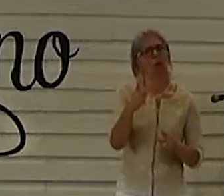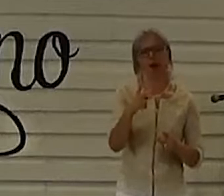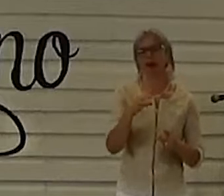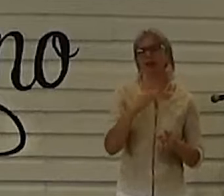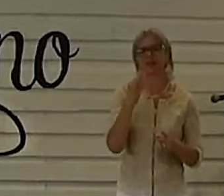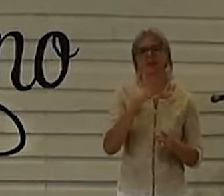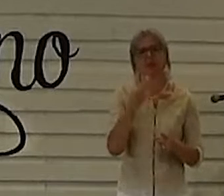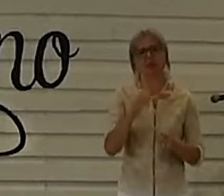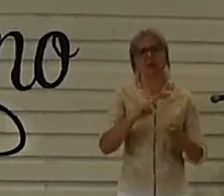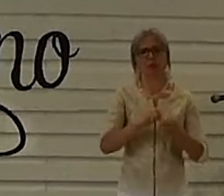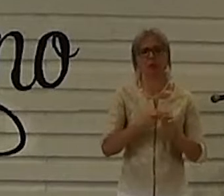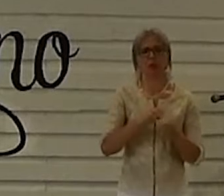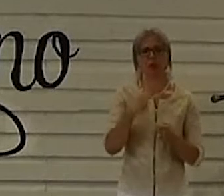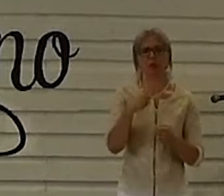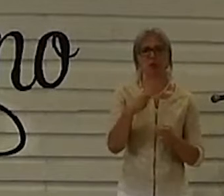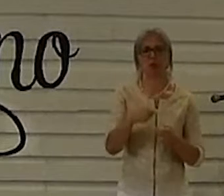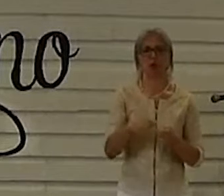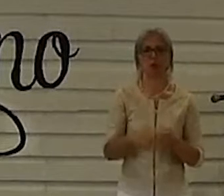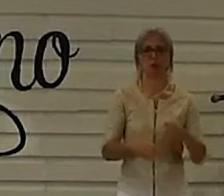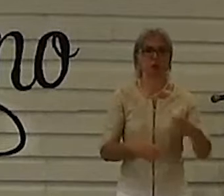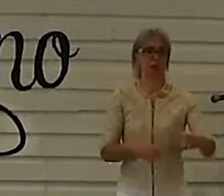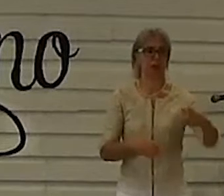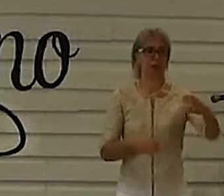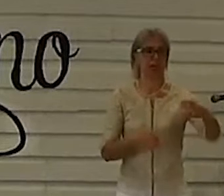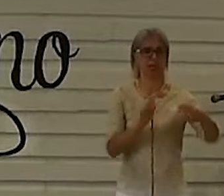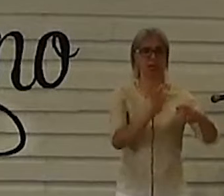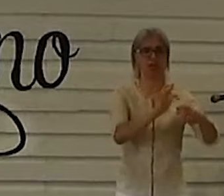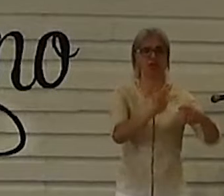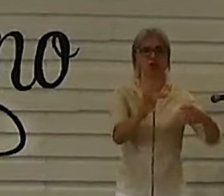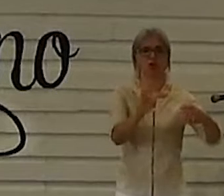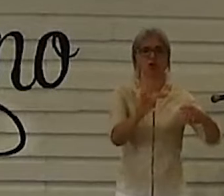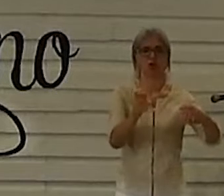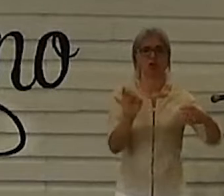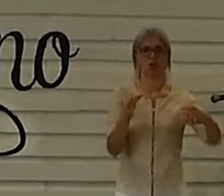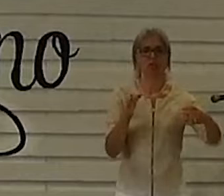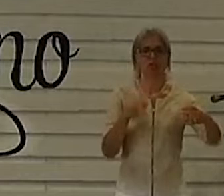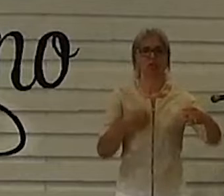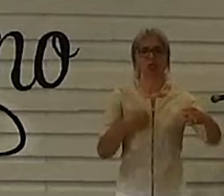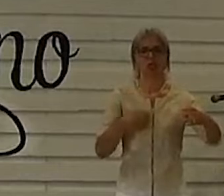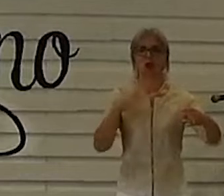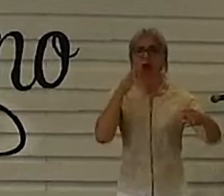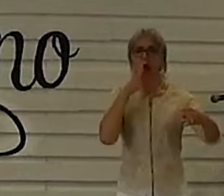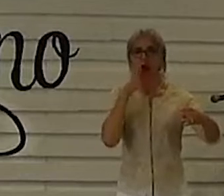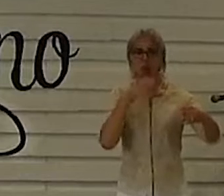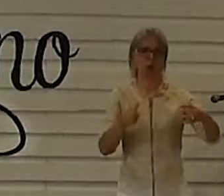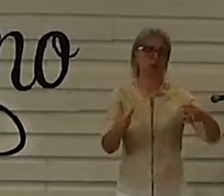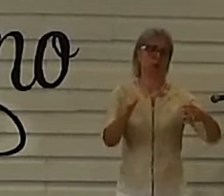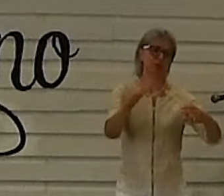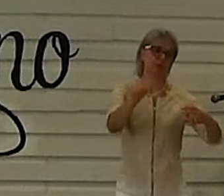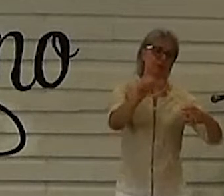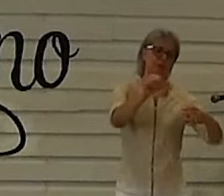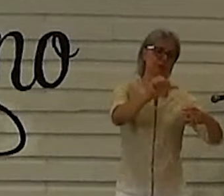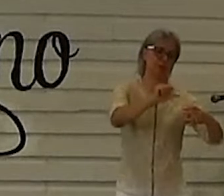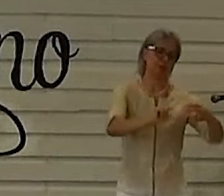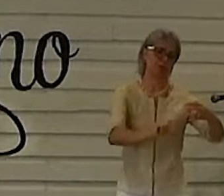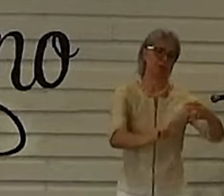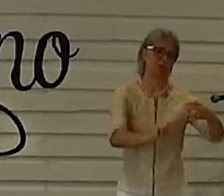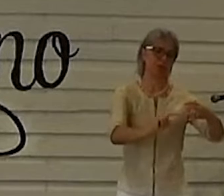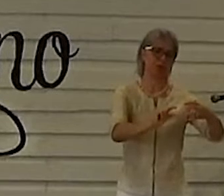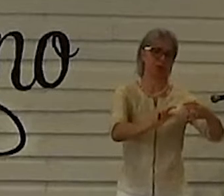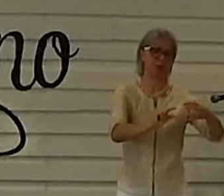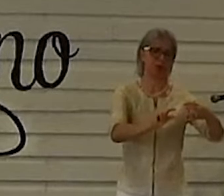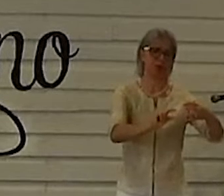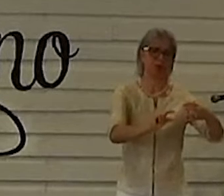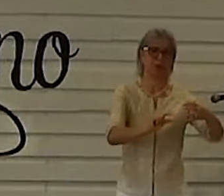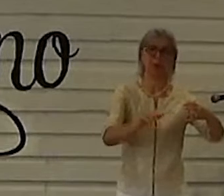Vedete, questo bicchiere qua è vuoto. Se io metto un po' d'acqua, ok? Chiamo uno di voi e gli dico, tienimi questo bicchiere d'acqua.